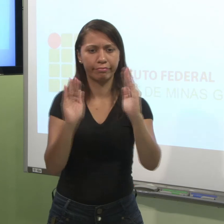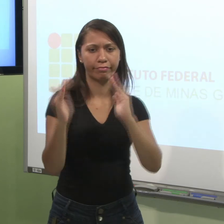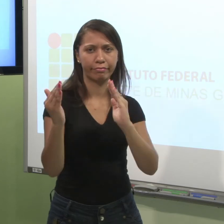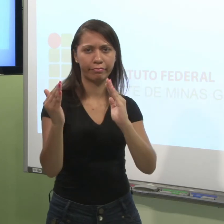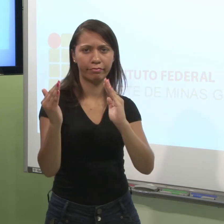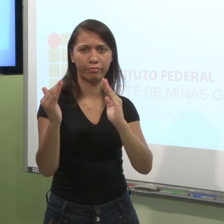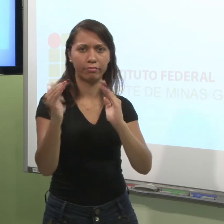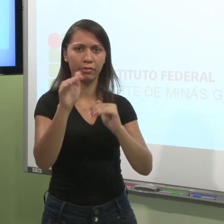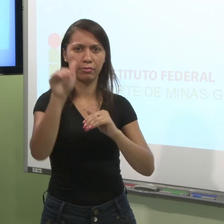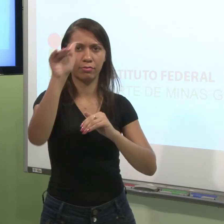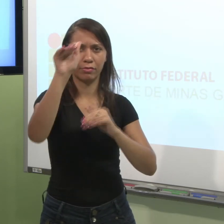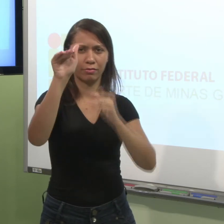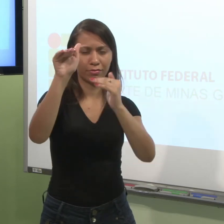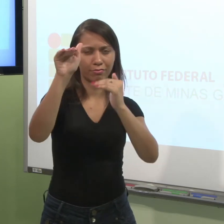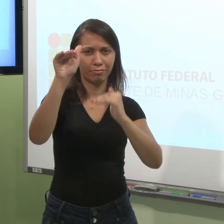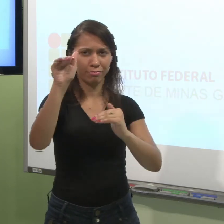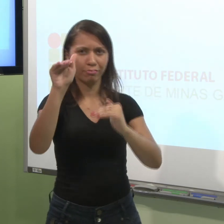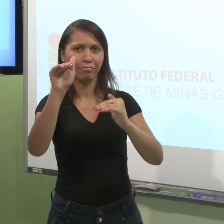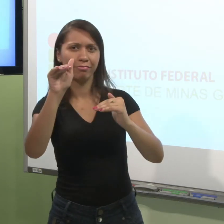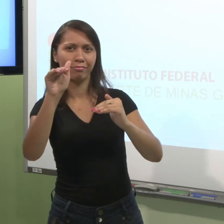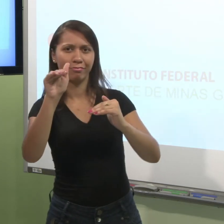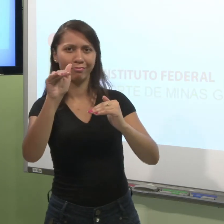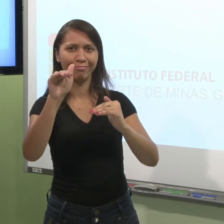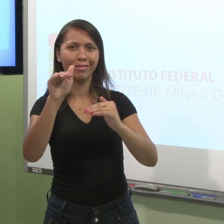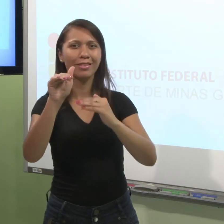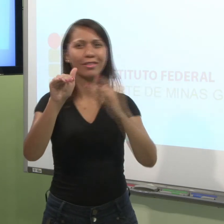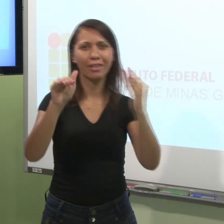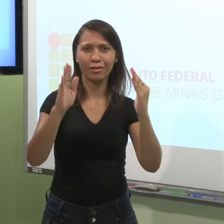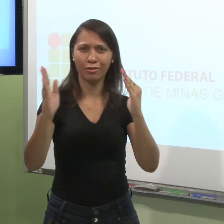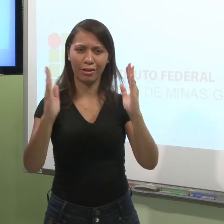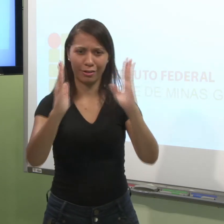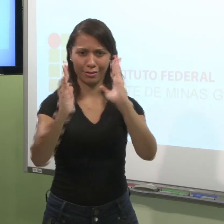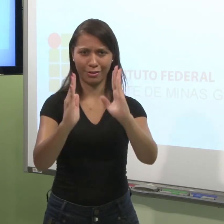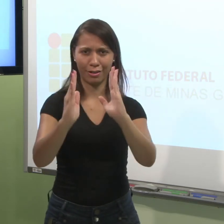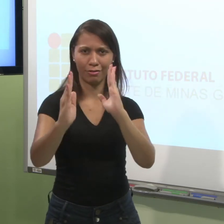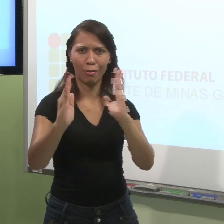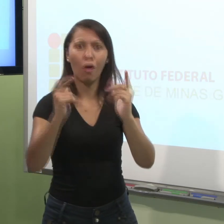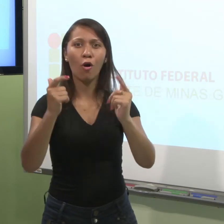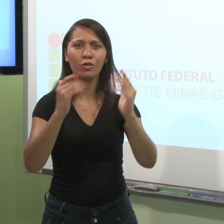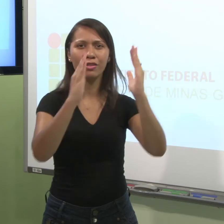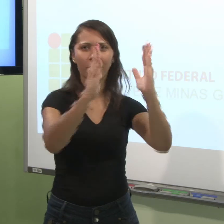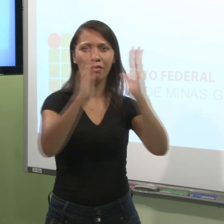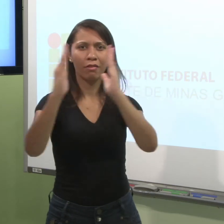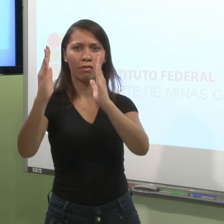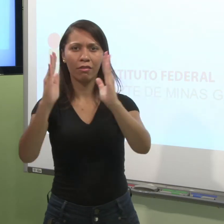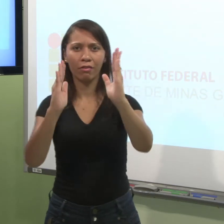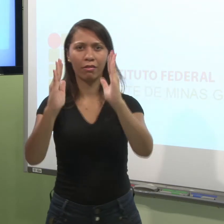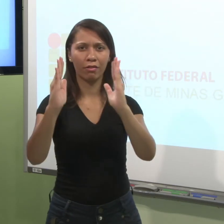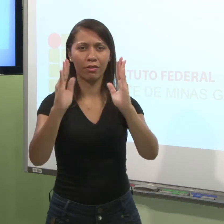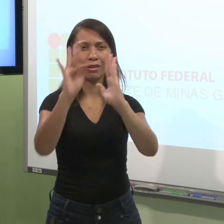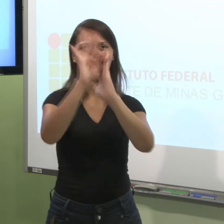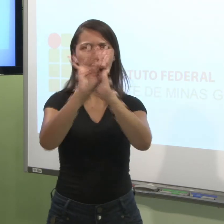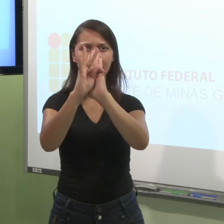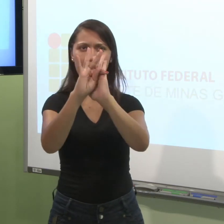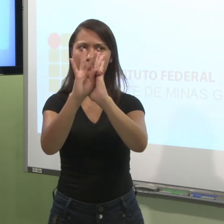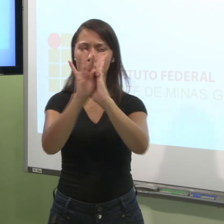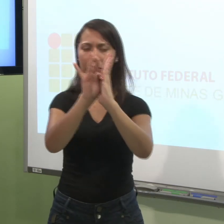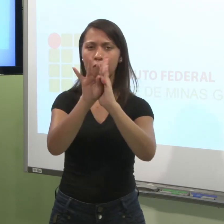inferior, centro, esquerda, direita, centro, tipo de fonte, que é a letra, cor da fonte, tamanho da